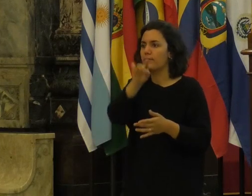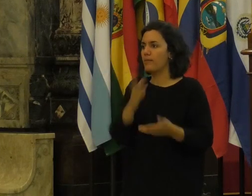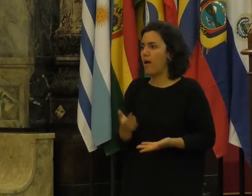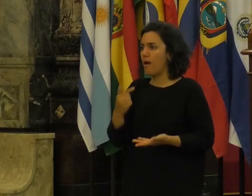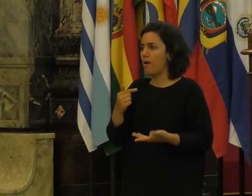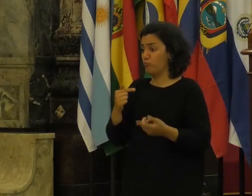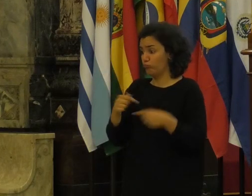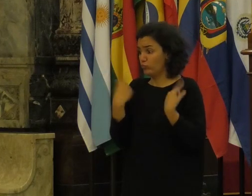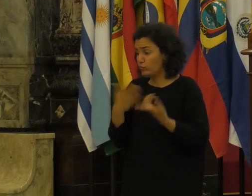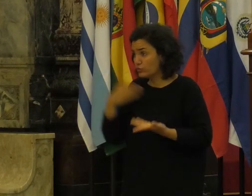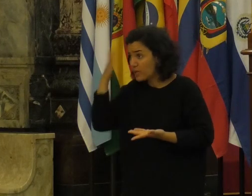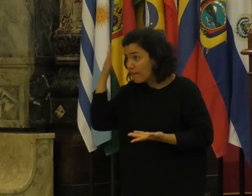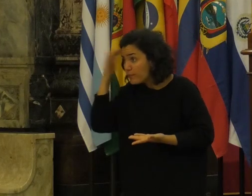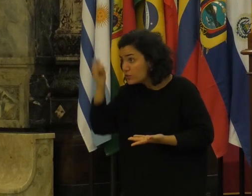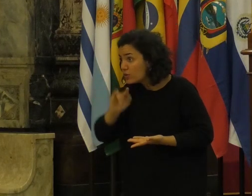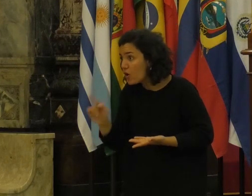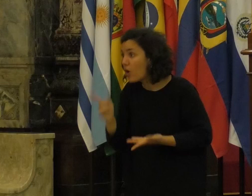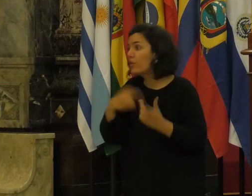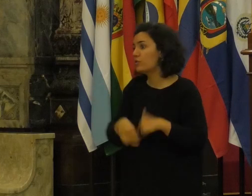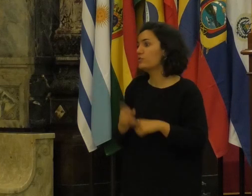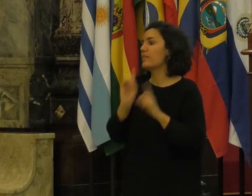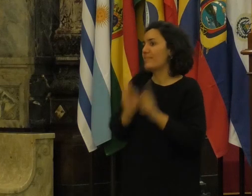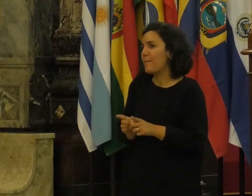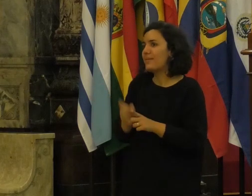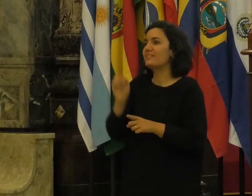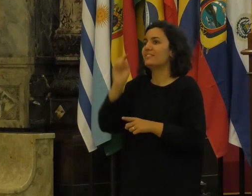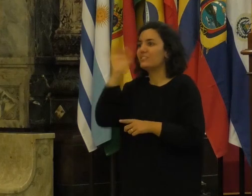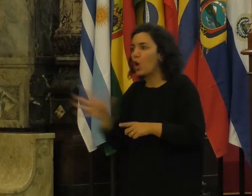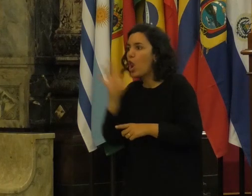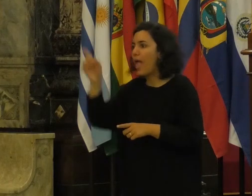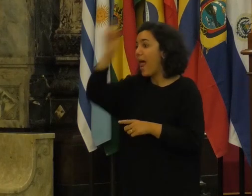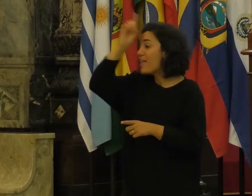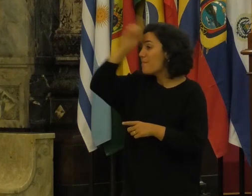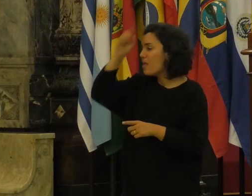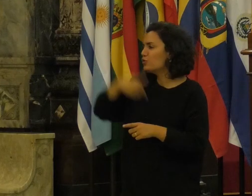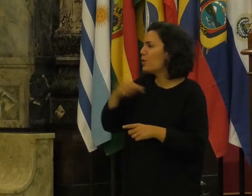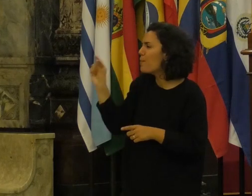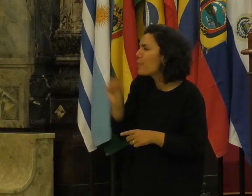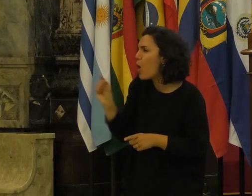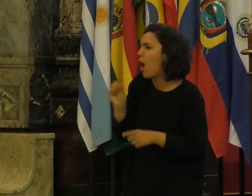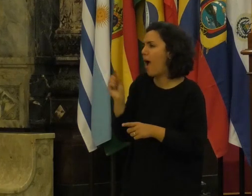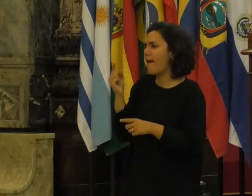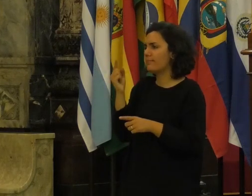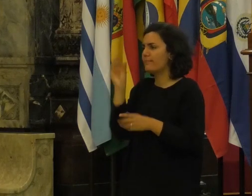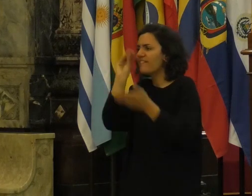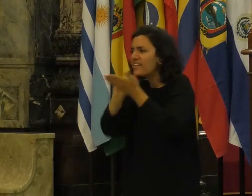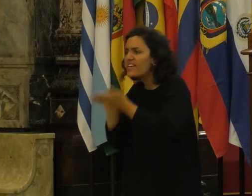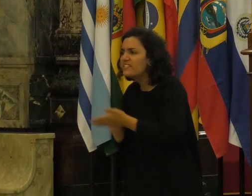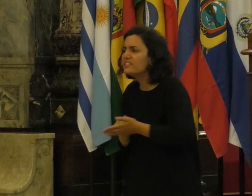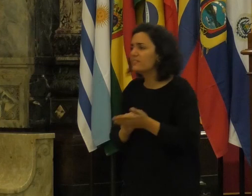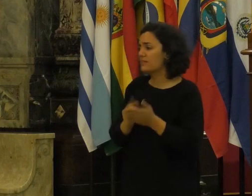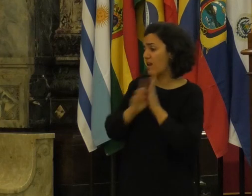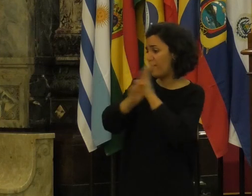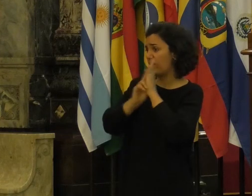dos ejemplos, incluso en la psicología alemana, muy pocas veces he visto en Latinoamérica una